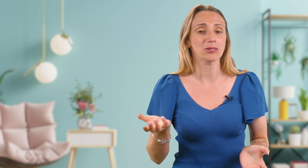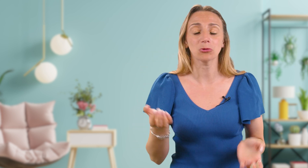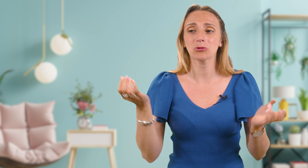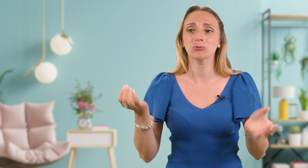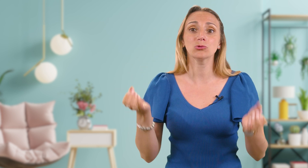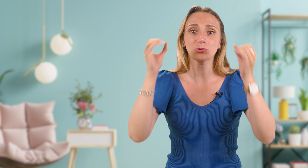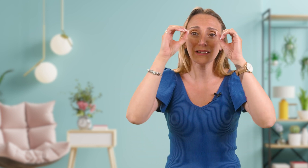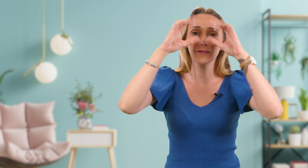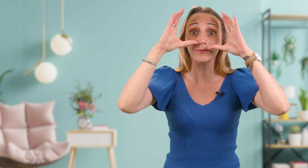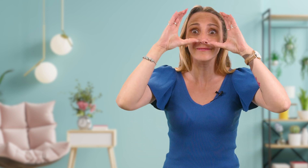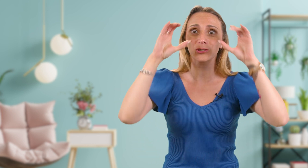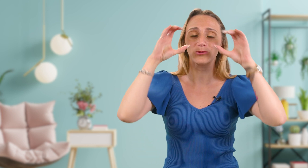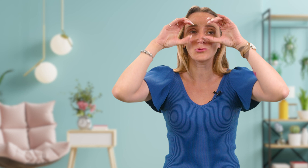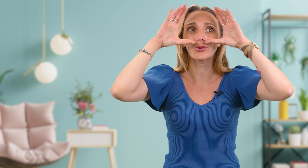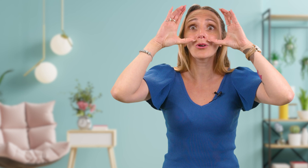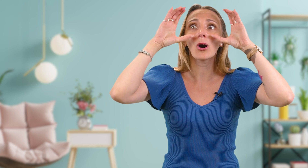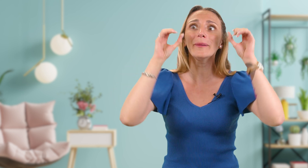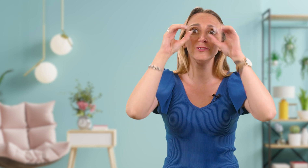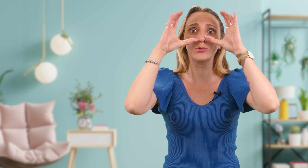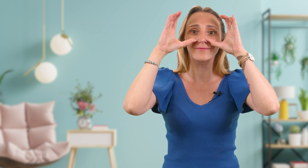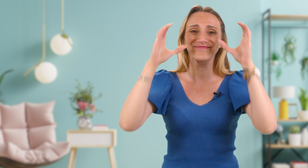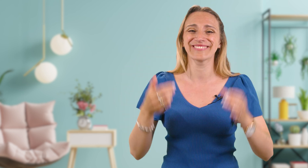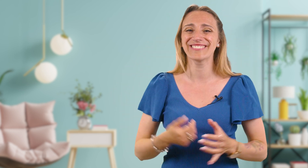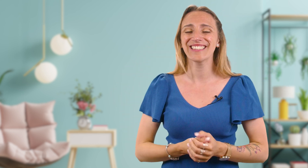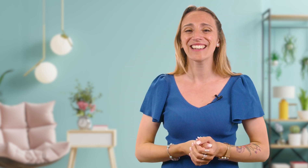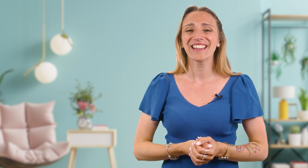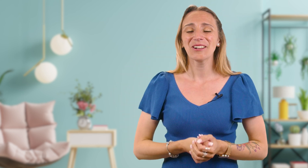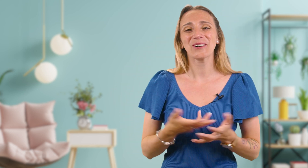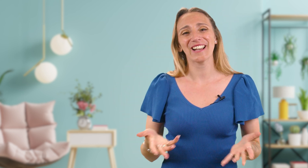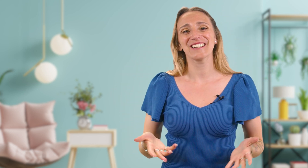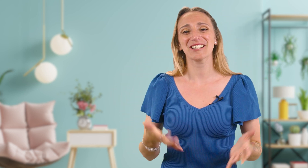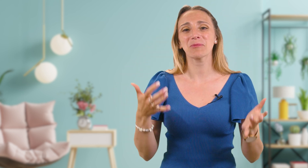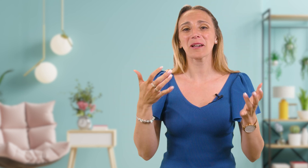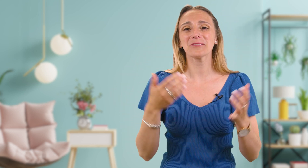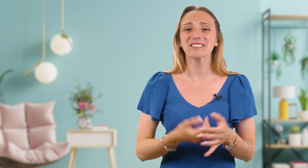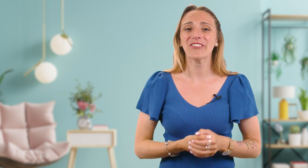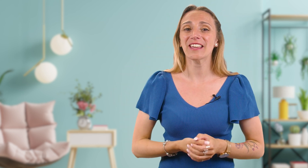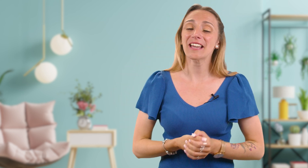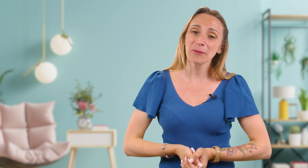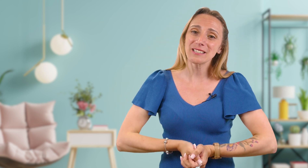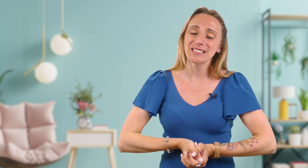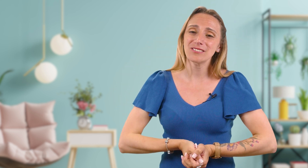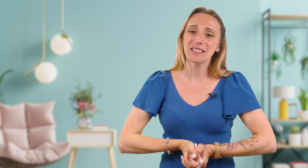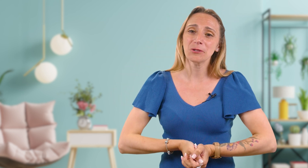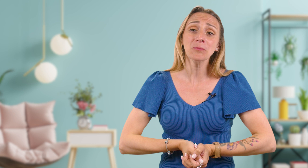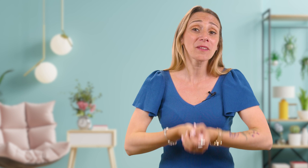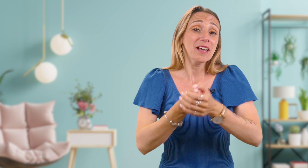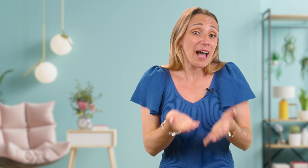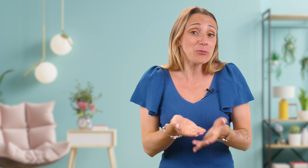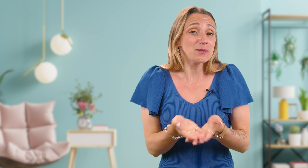Donc tout oui, hein, j'ouvre grand mes yeux. Voilà, j'espère que vous avez aimé cette vidéo. Appuyez